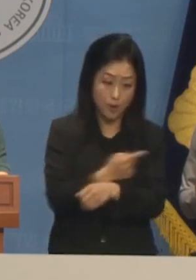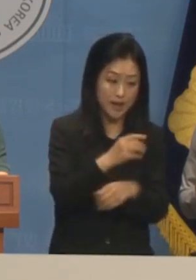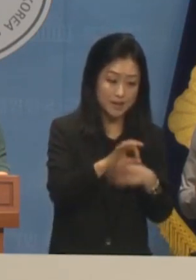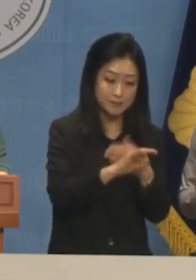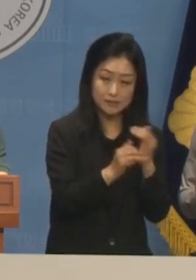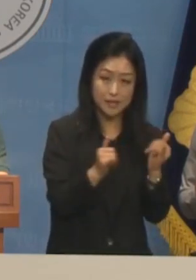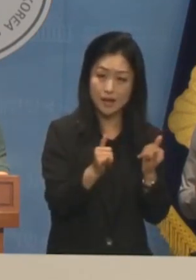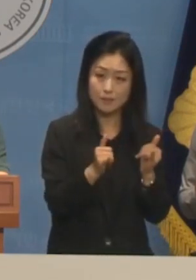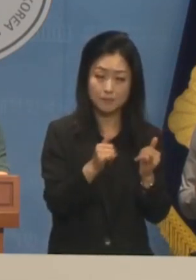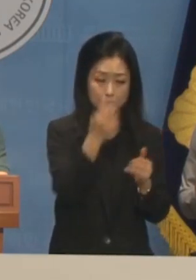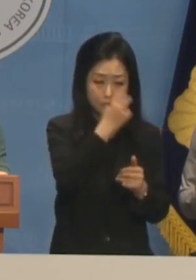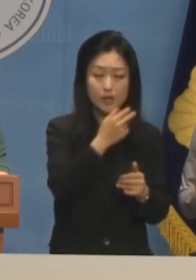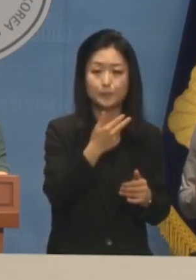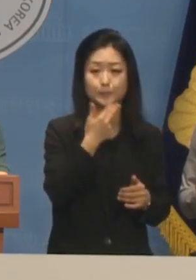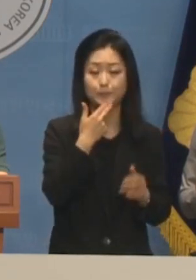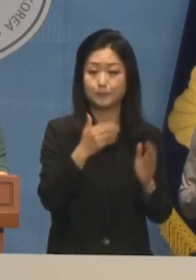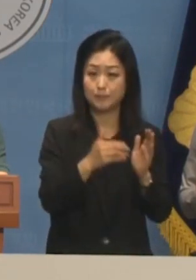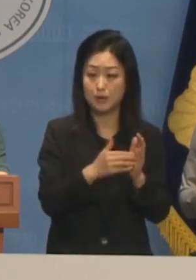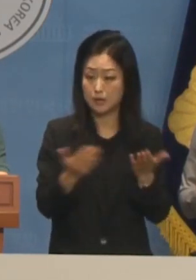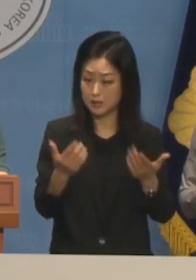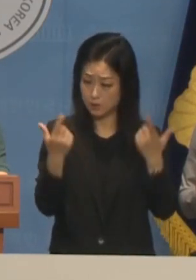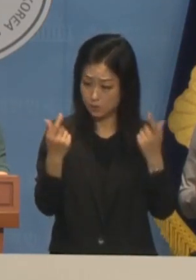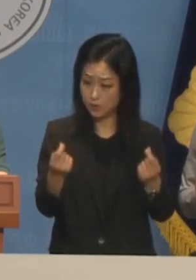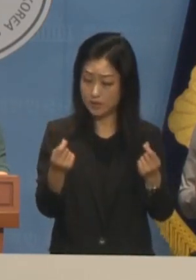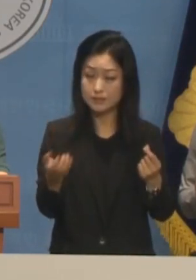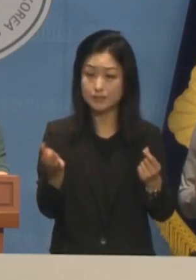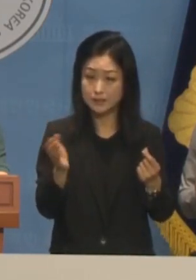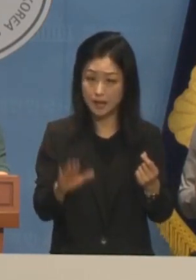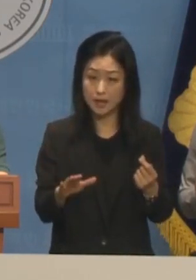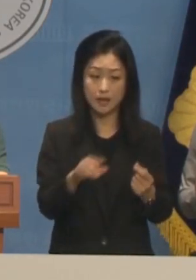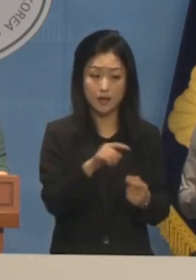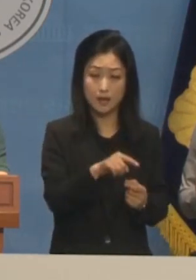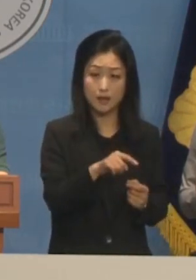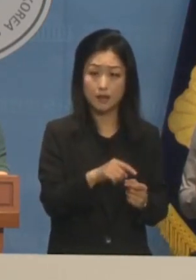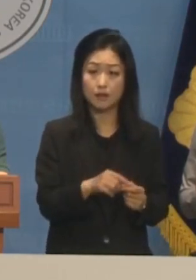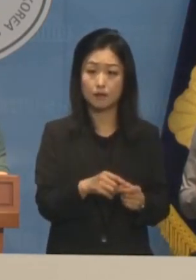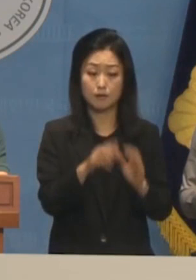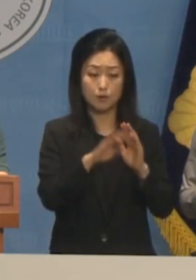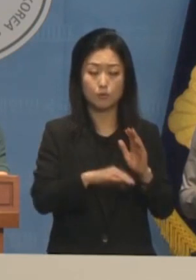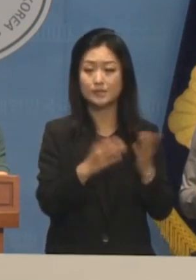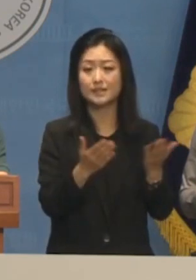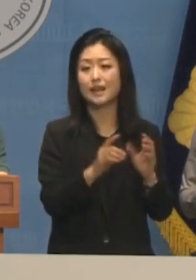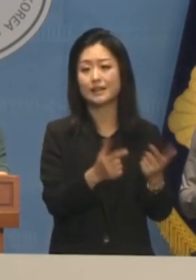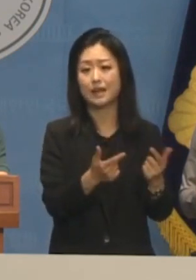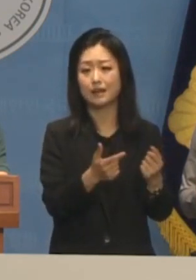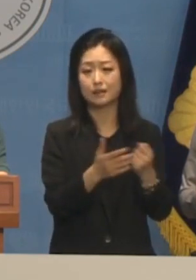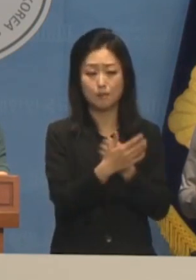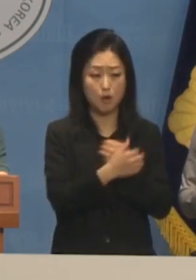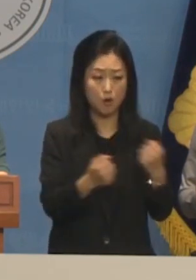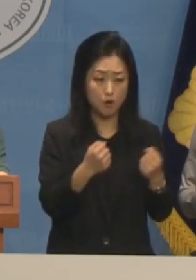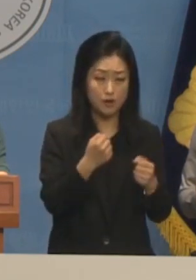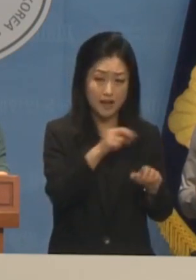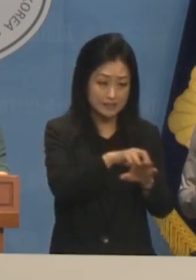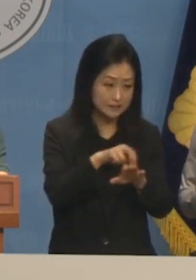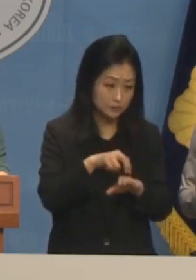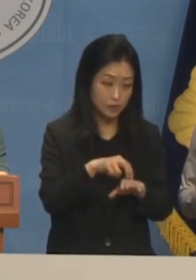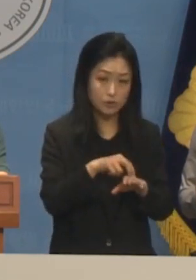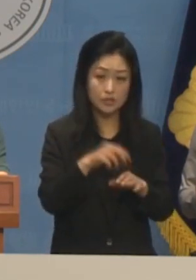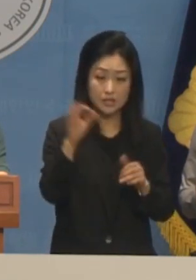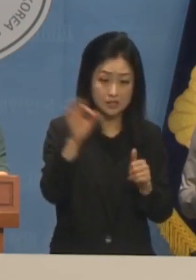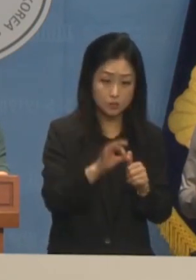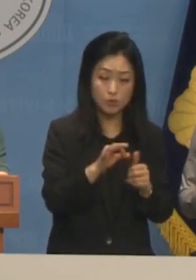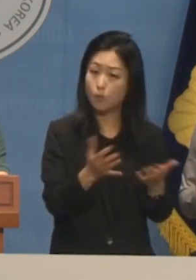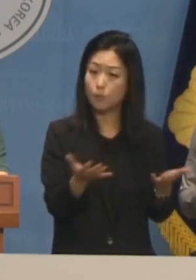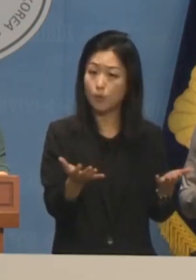모회사 정규직과 동일한 업무를 하고 있는 공무직이지만 신분이 온전치 않아 이들의 건강 상태는 그 누구의